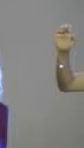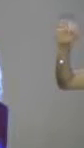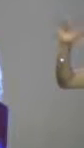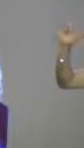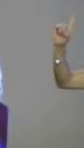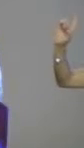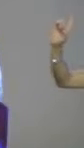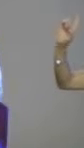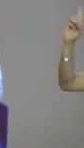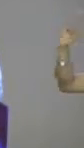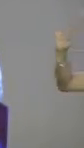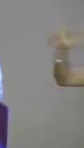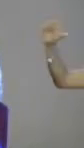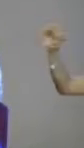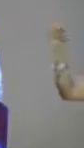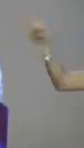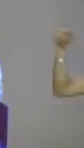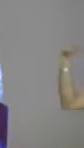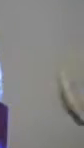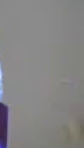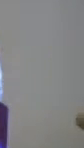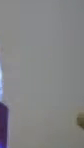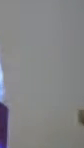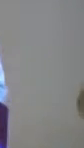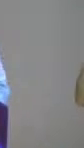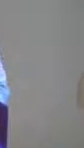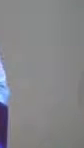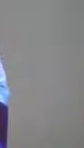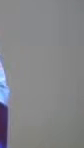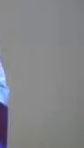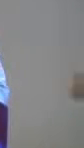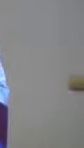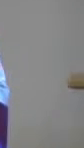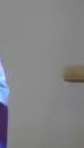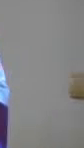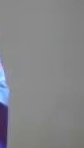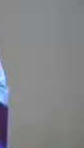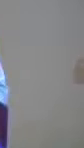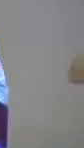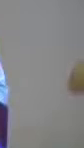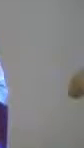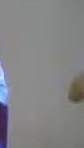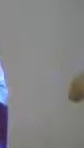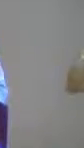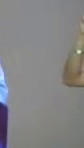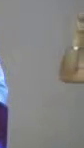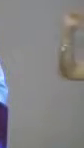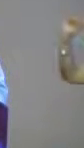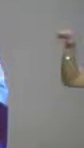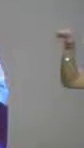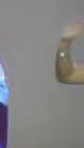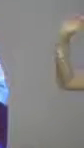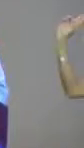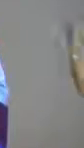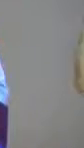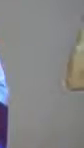quien es profesor de medicina experimental en la Facultad de Medicina de la Universidad Nacional Autónoma de